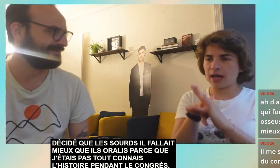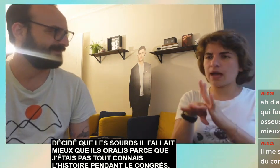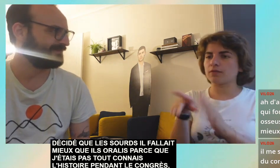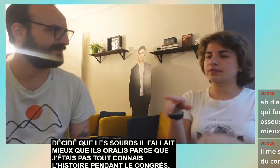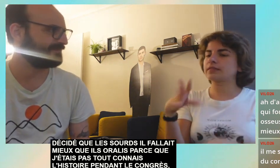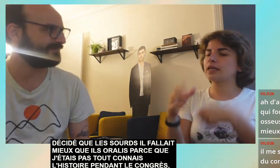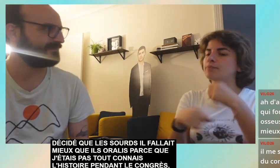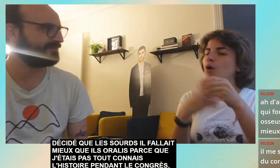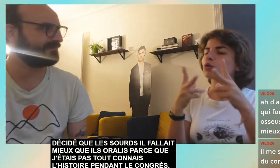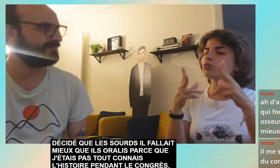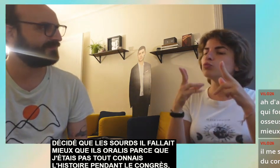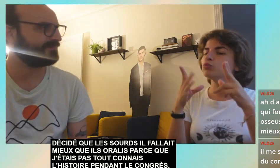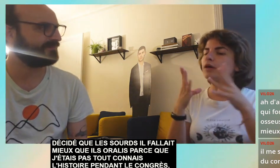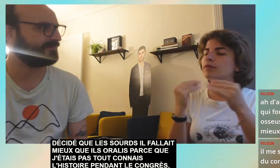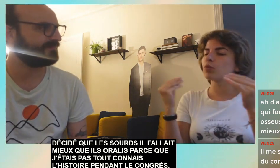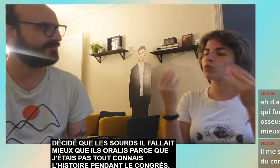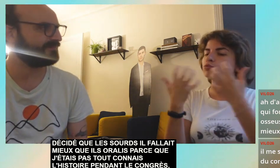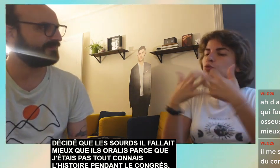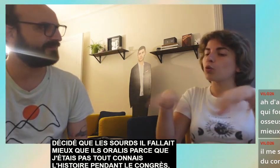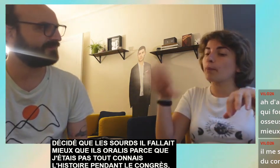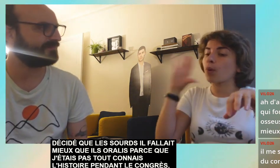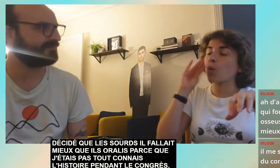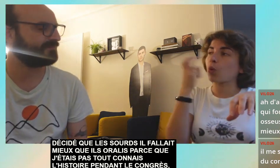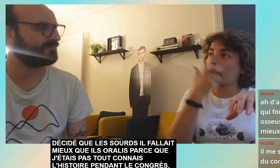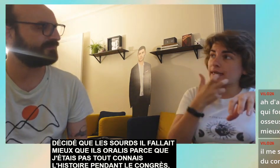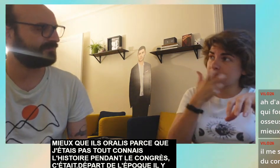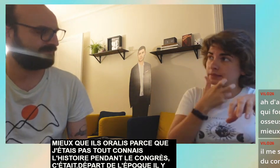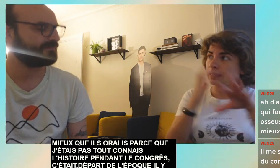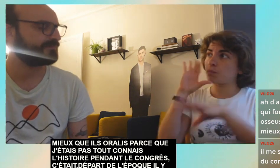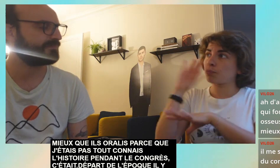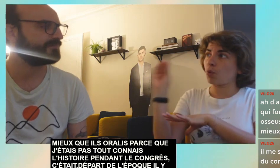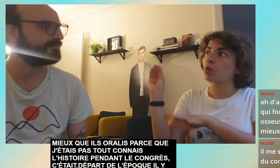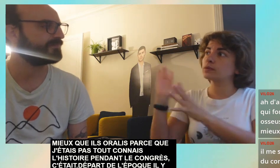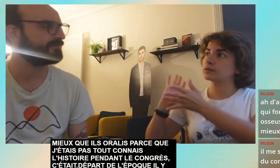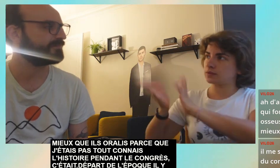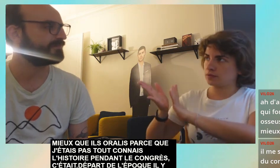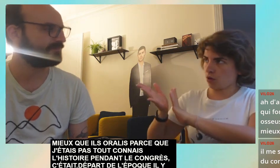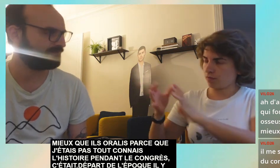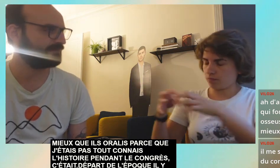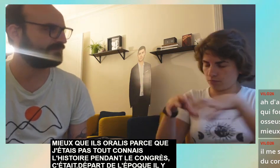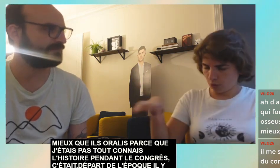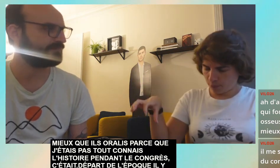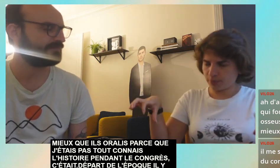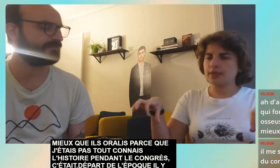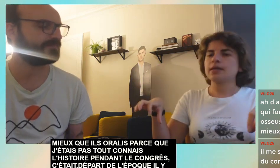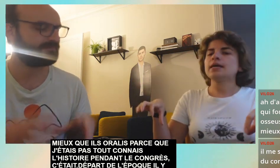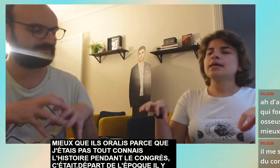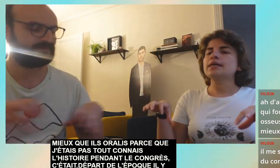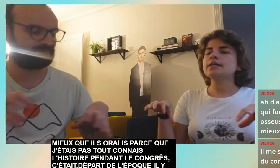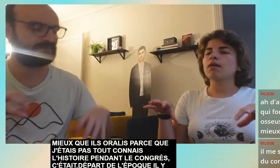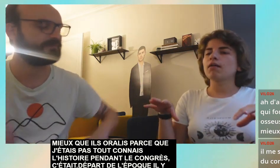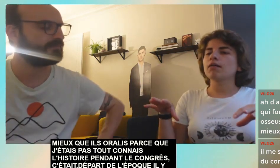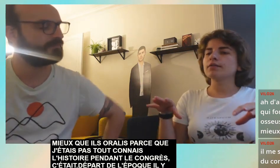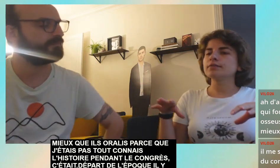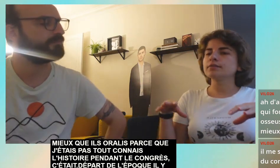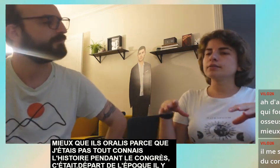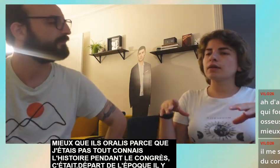départ, c'était l'époque où il y avait beaucoup de pro-orani et pro-mien. Et il y